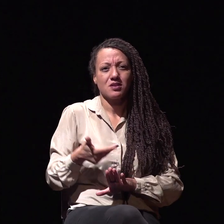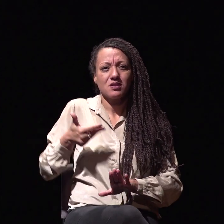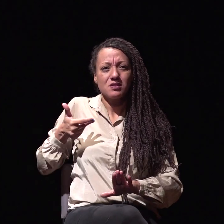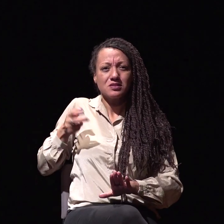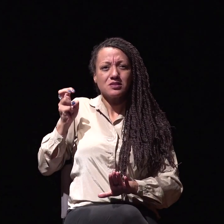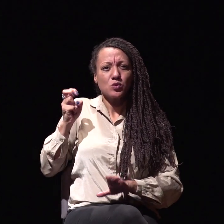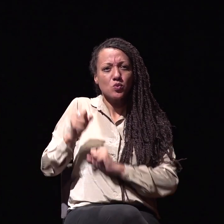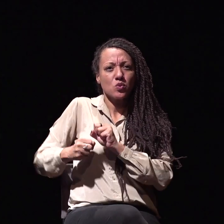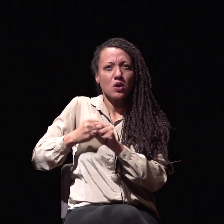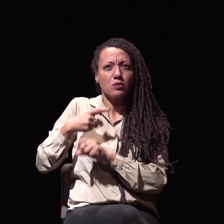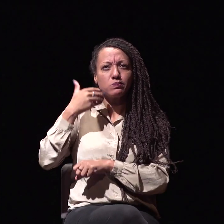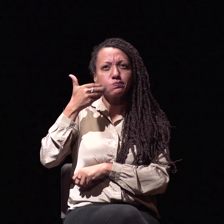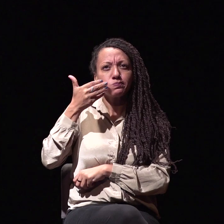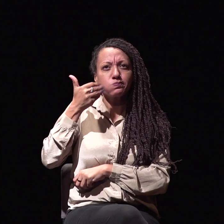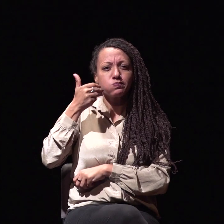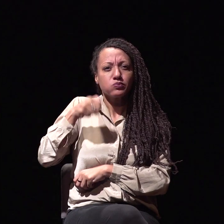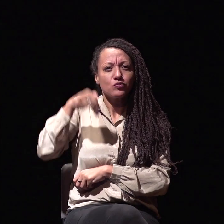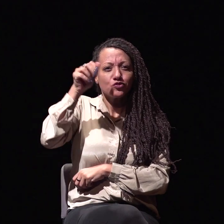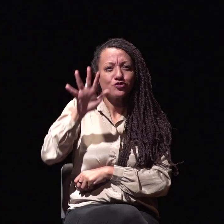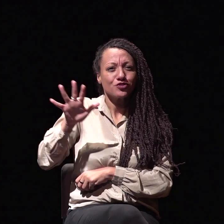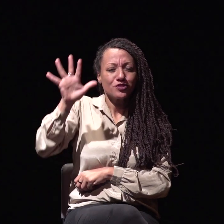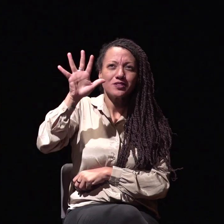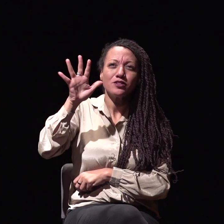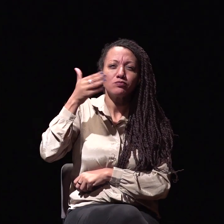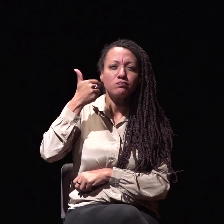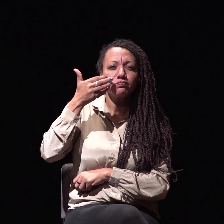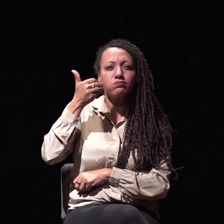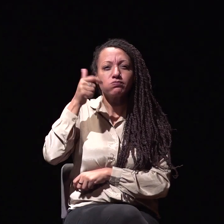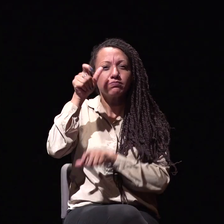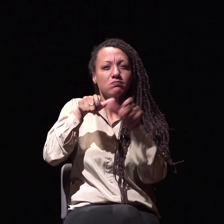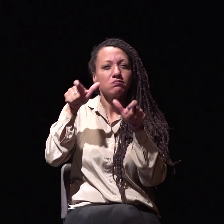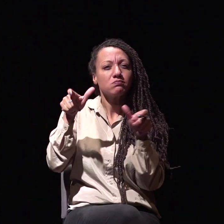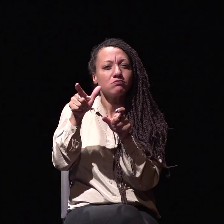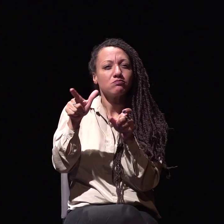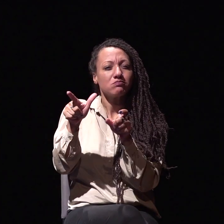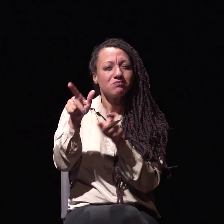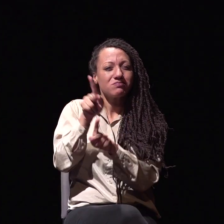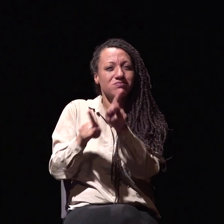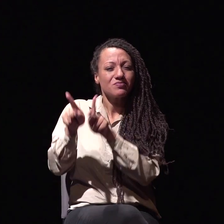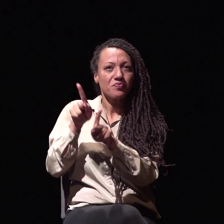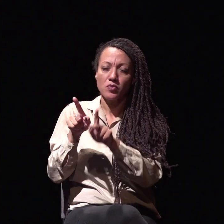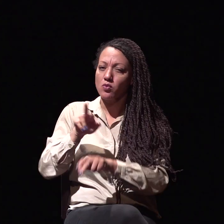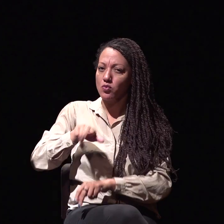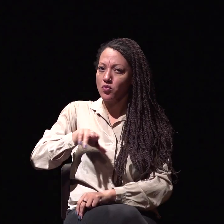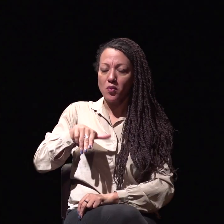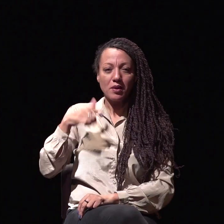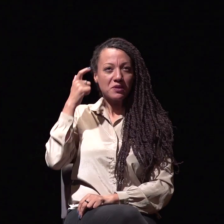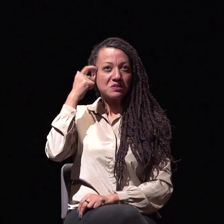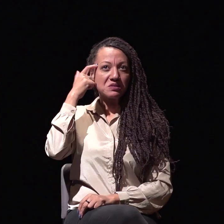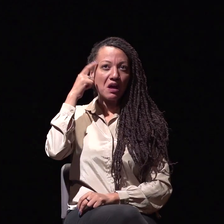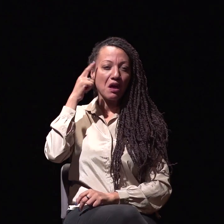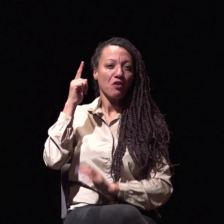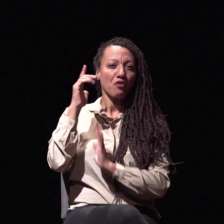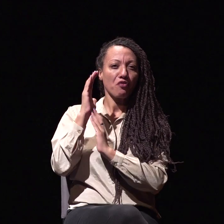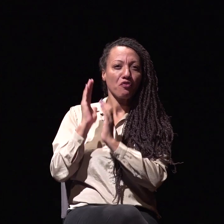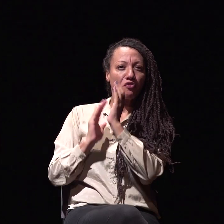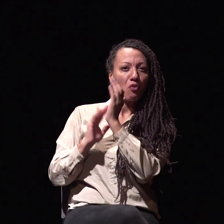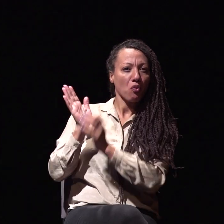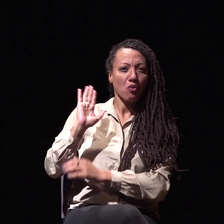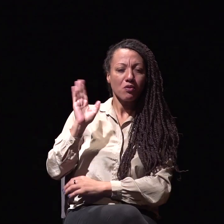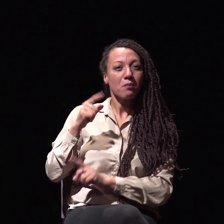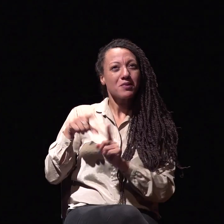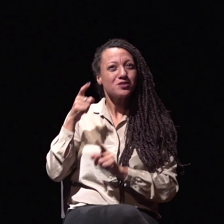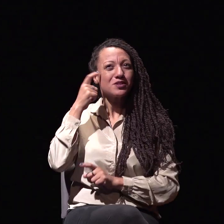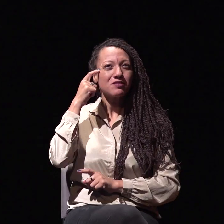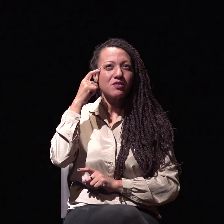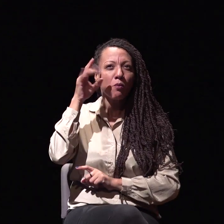no Nordeste, a lição da experiência popular, não como romantismo folclórico, mas como experiência de